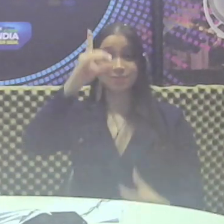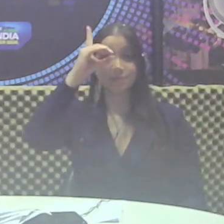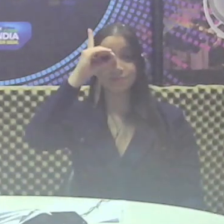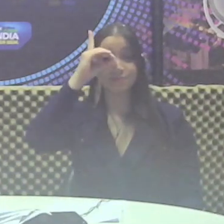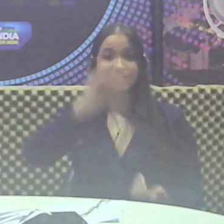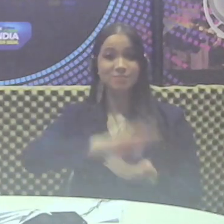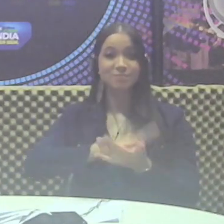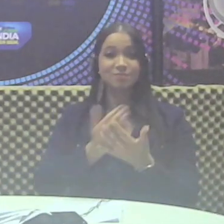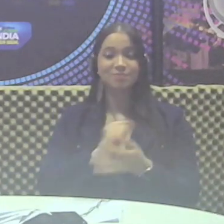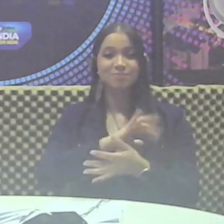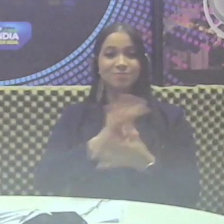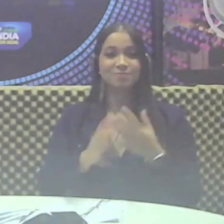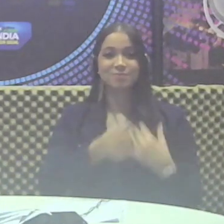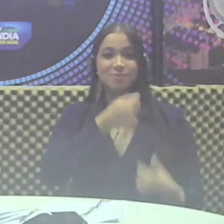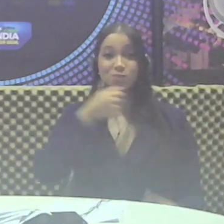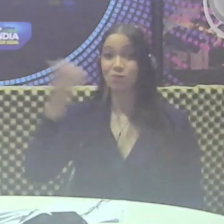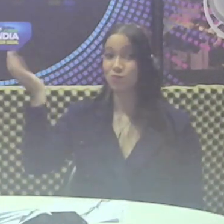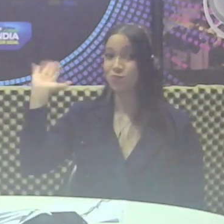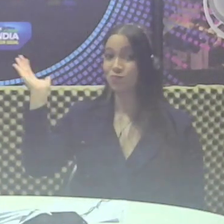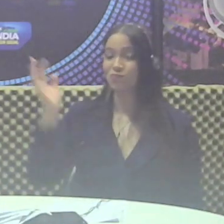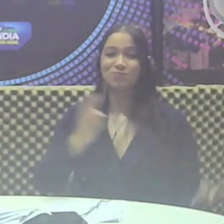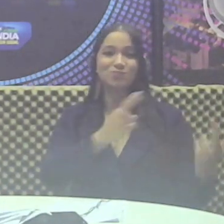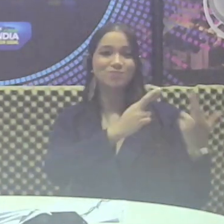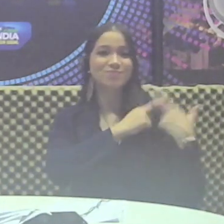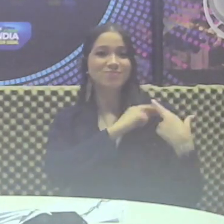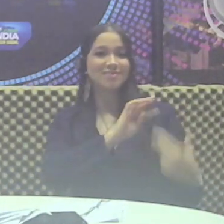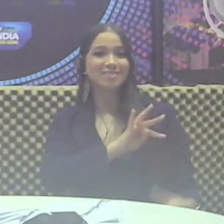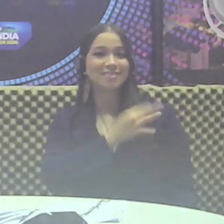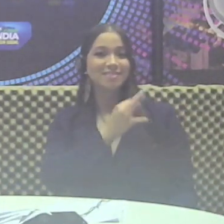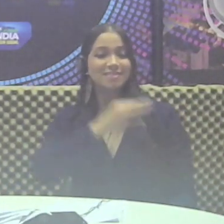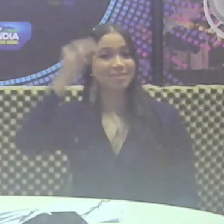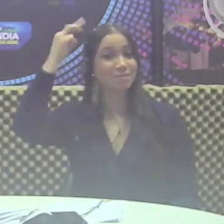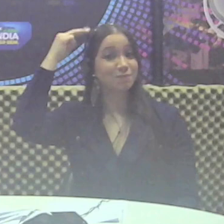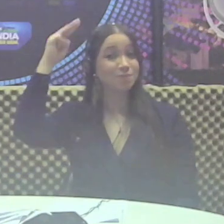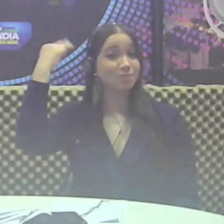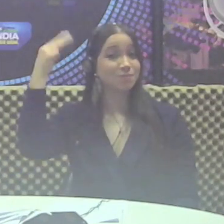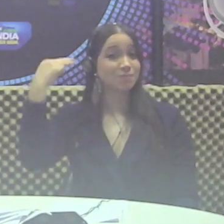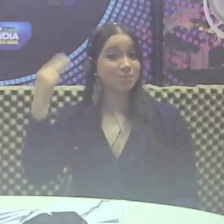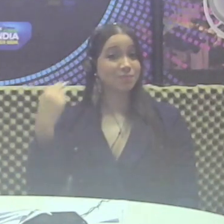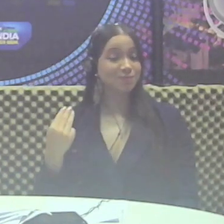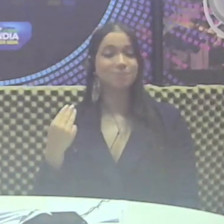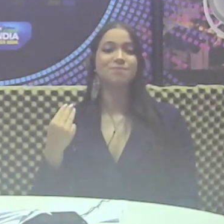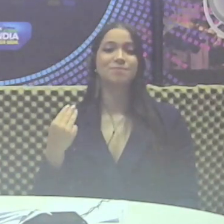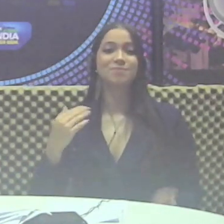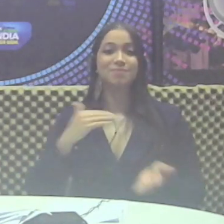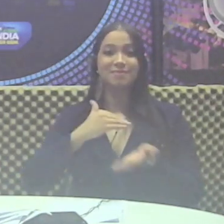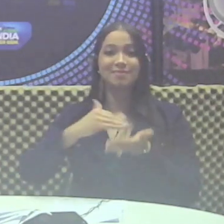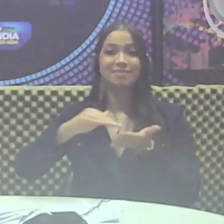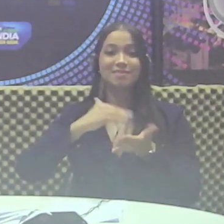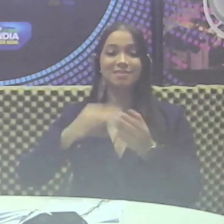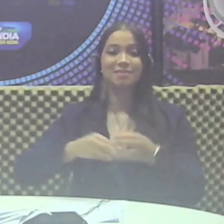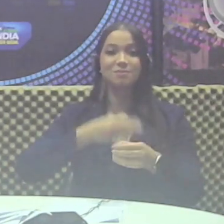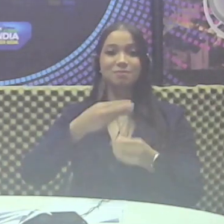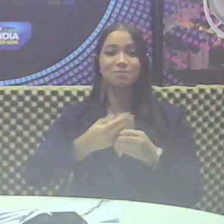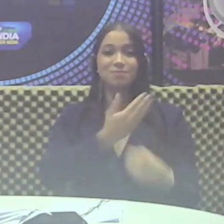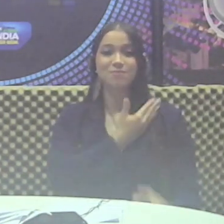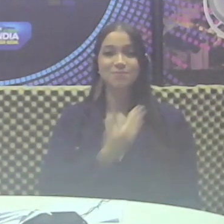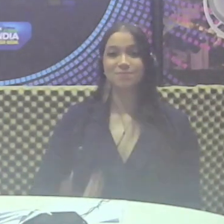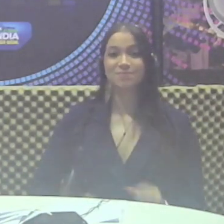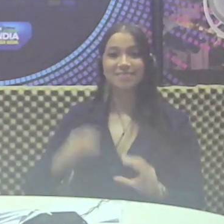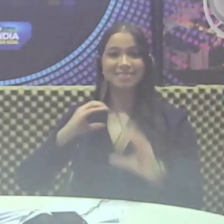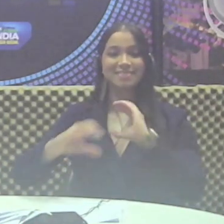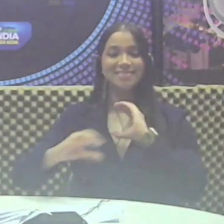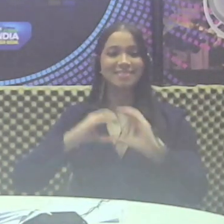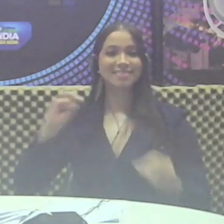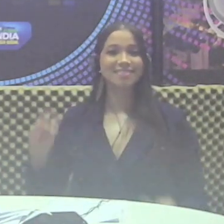Aires. Tradução em Libras, Amanda Valentim. Responsável técnico, Matheus Queiroz. Secretário Municipal de